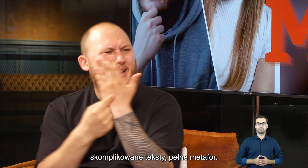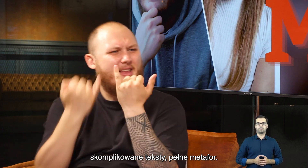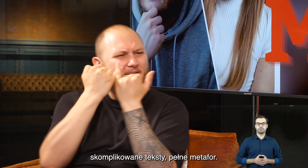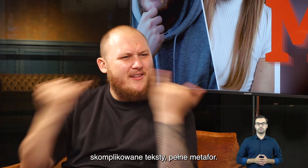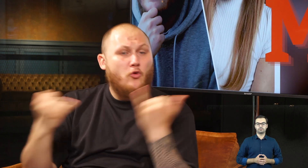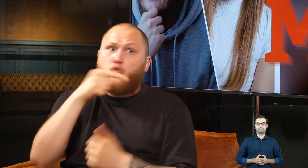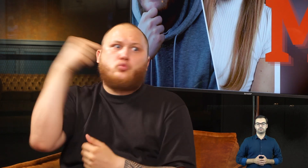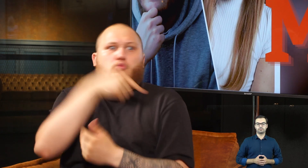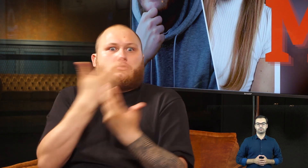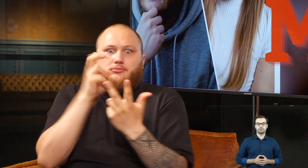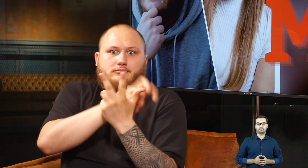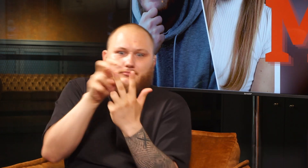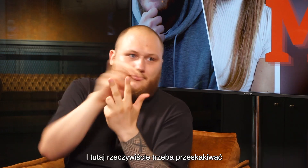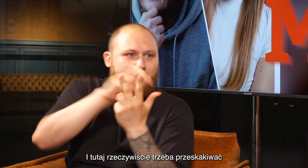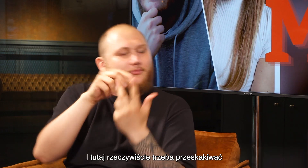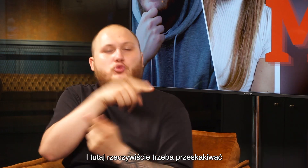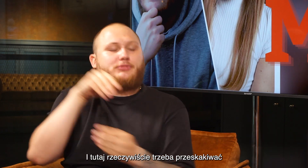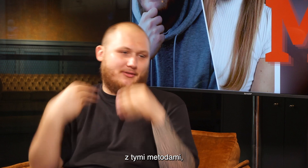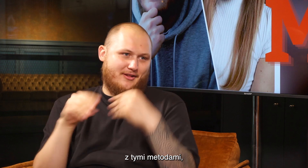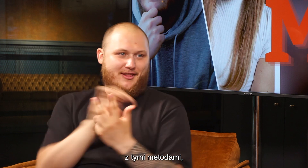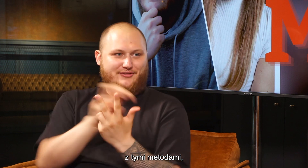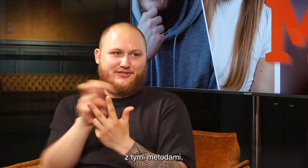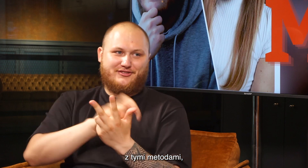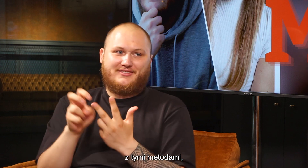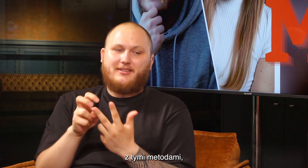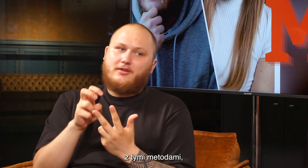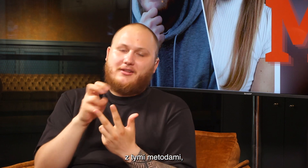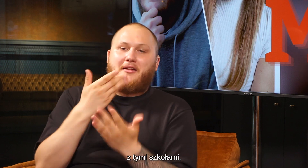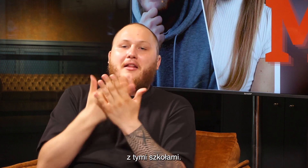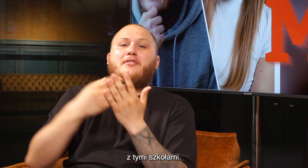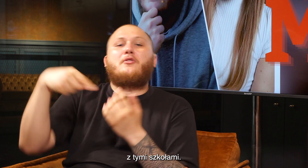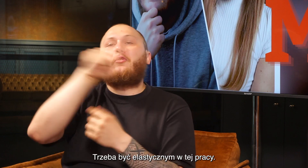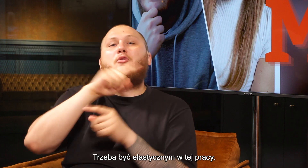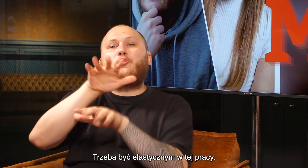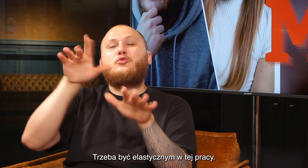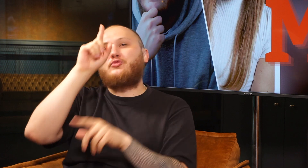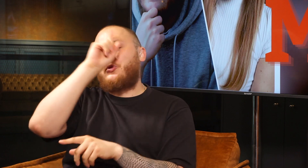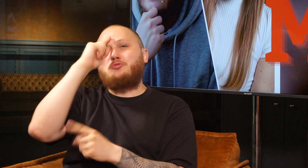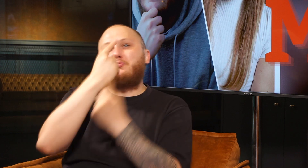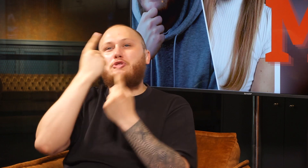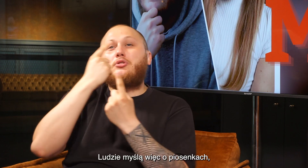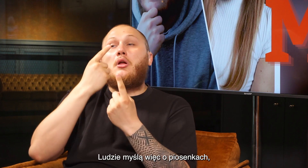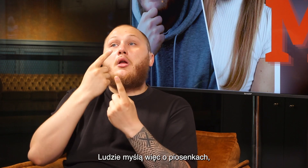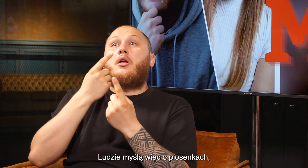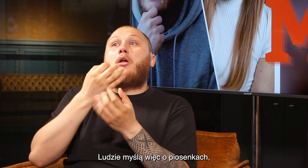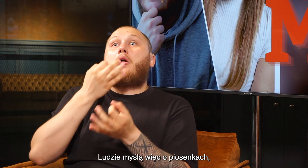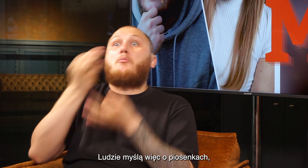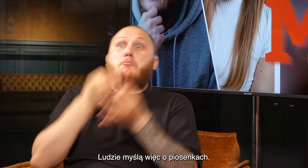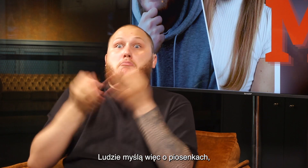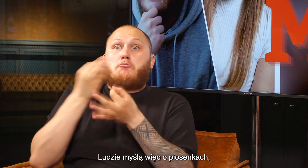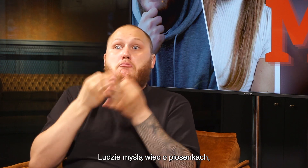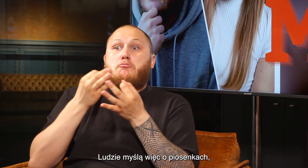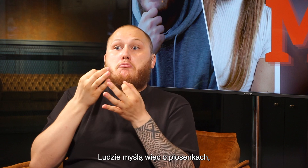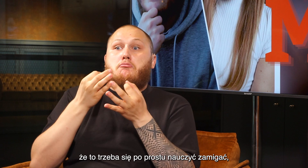długie, skomplikowane teksty, pełne metafor i tutaj rzeczywiście trzeba przeskakiwać z tymi metodami, z tymi szkołami, trzeba być elastycznym w tej pracy. Więc ludzie